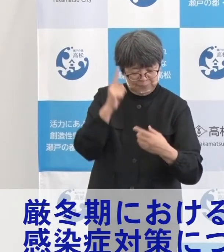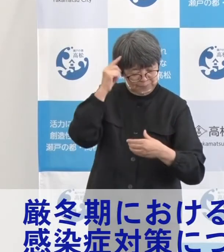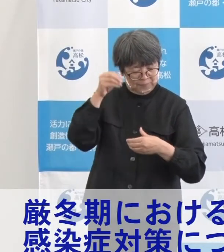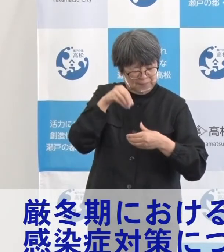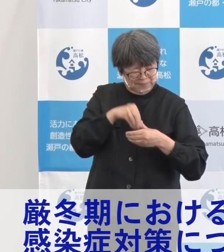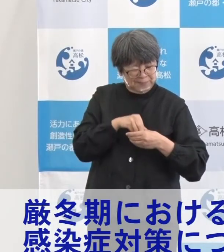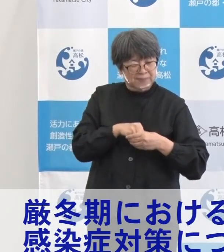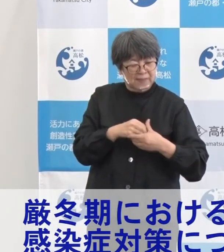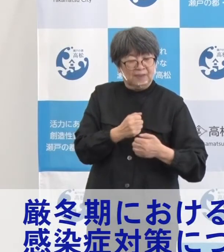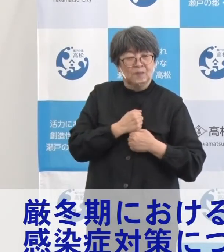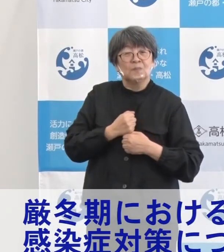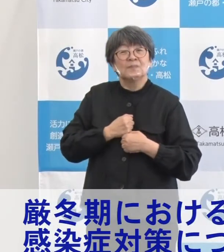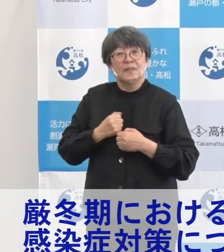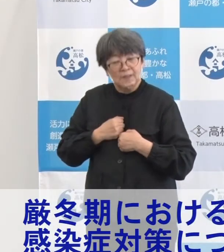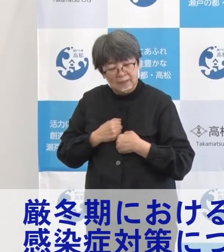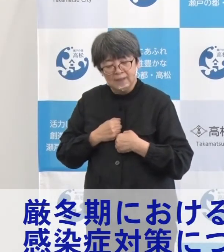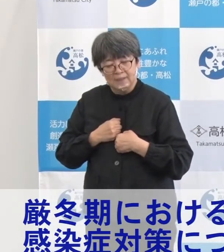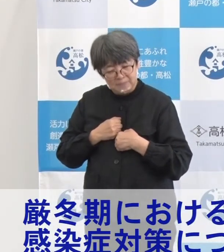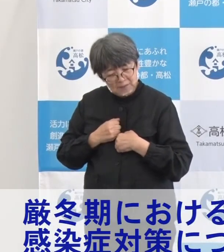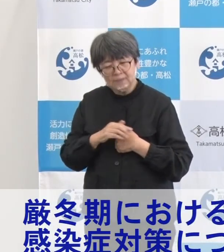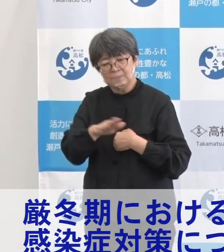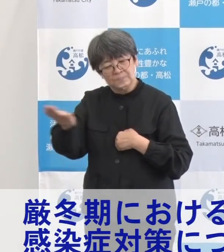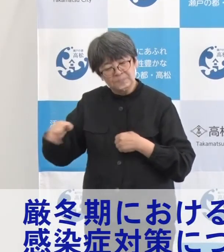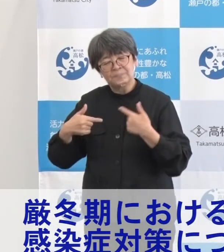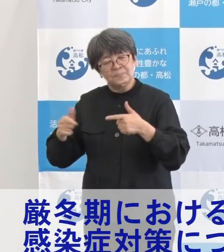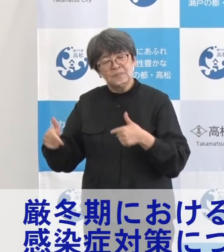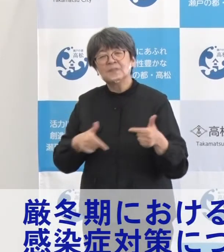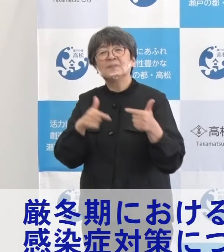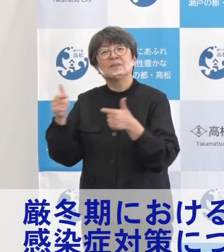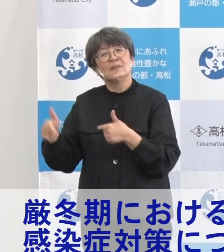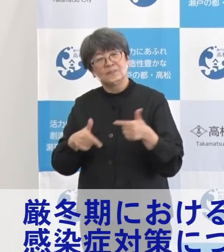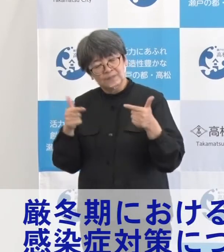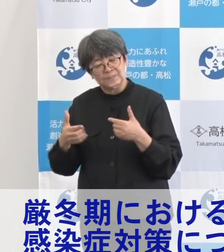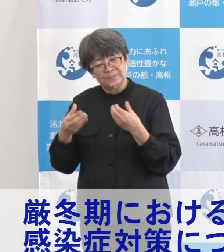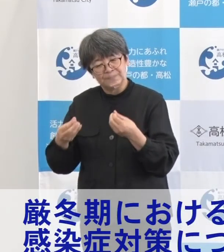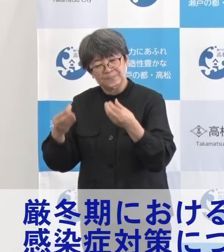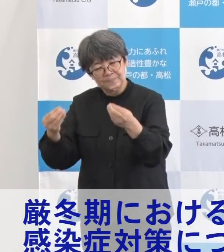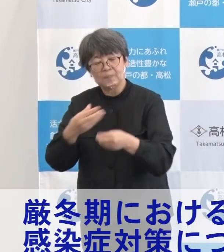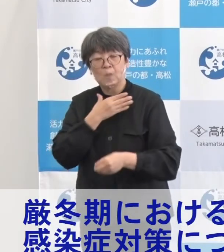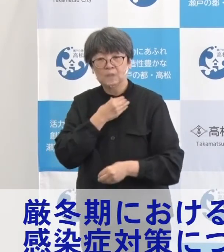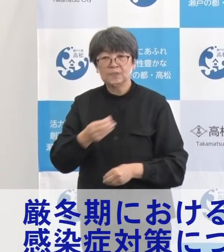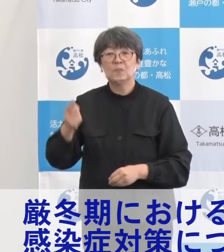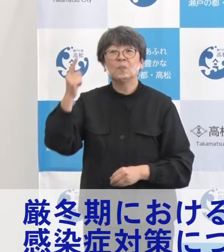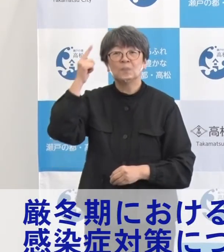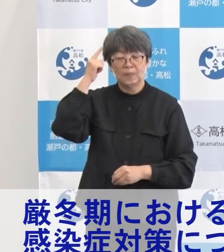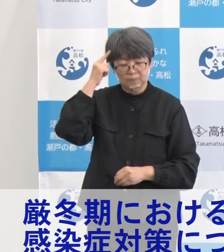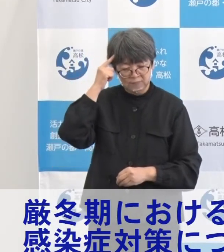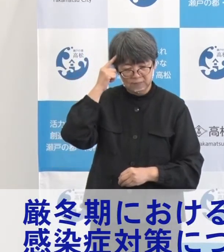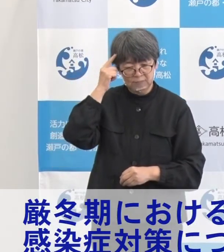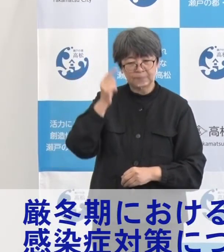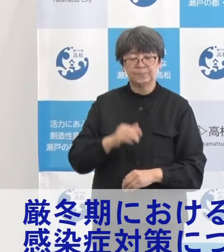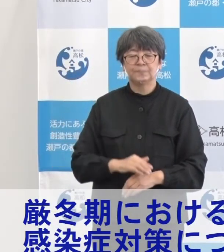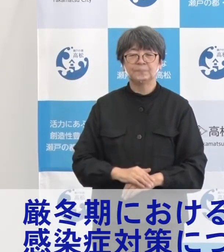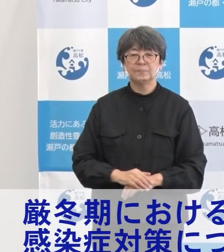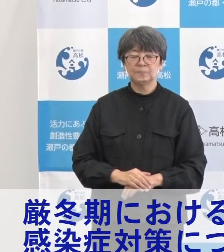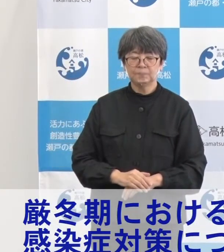でまあ新しい日常を生活を楽しんでいただくということをお願いをいたしたいと思います